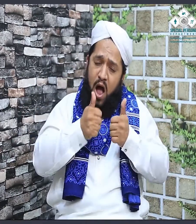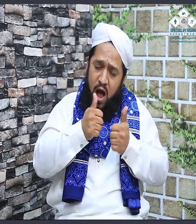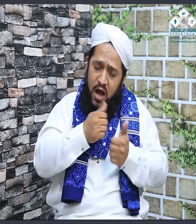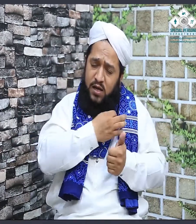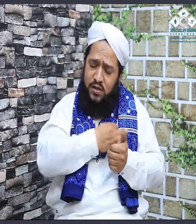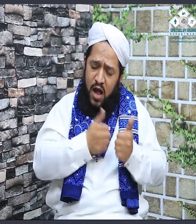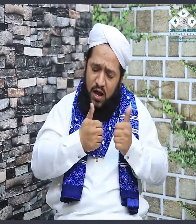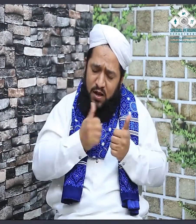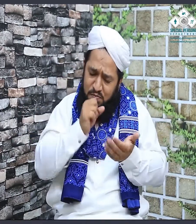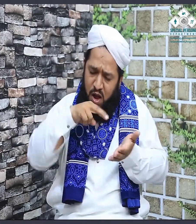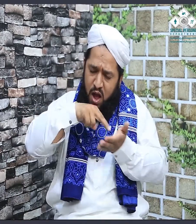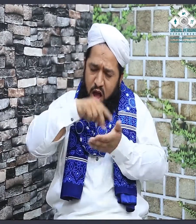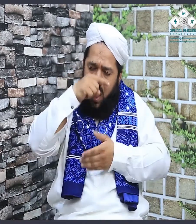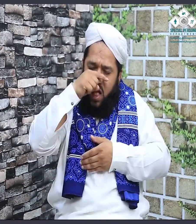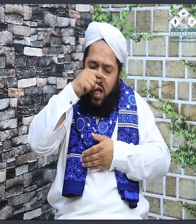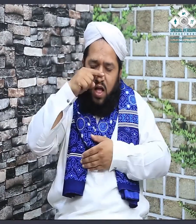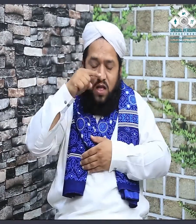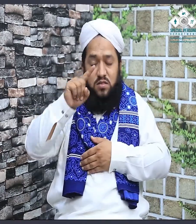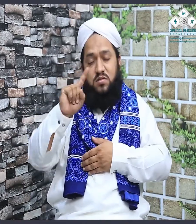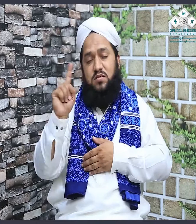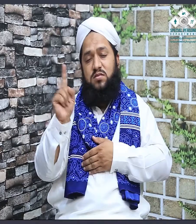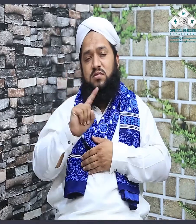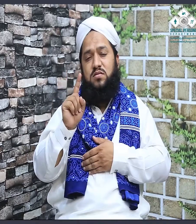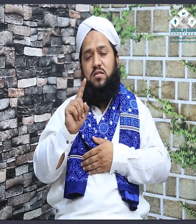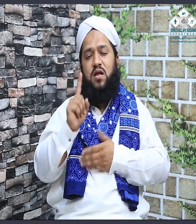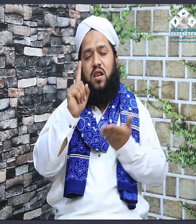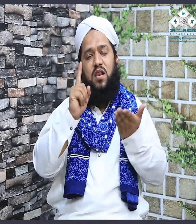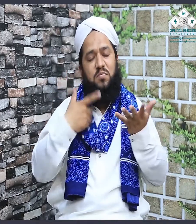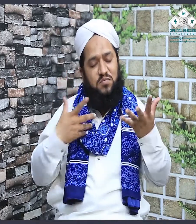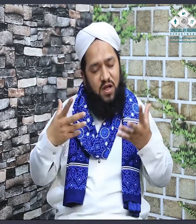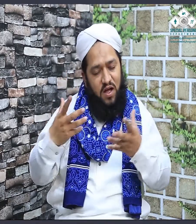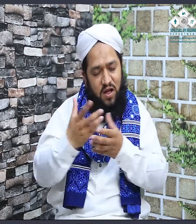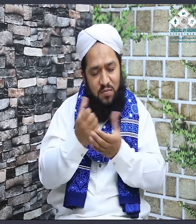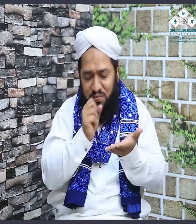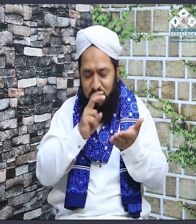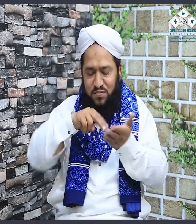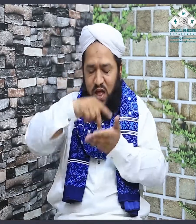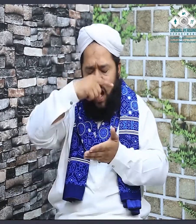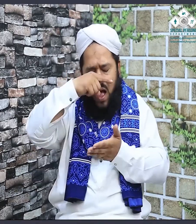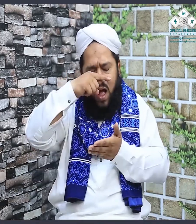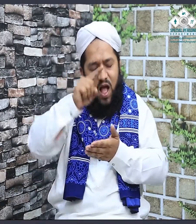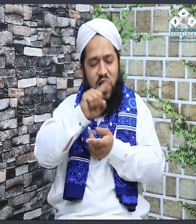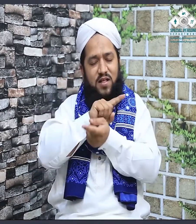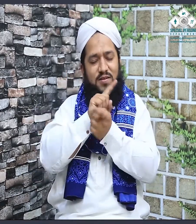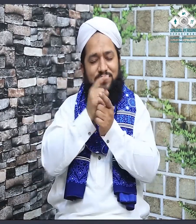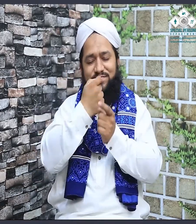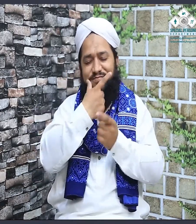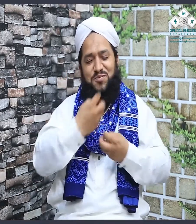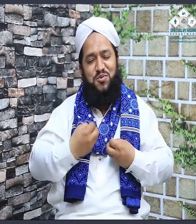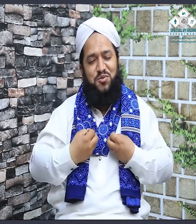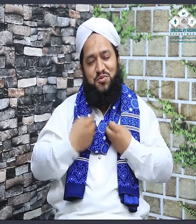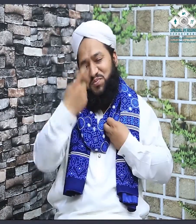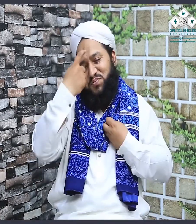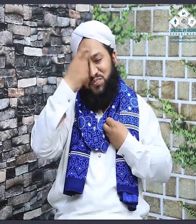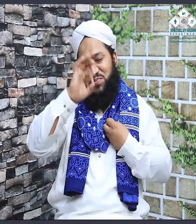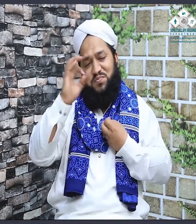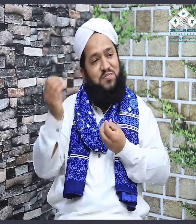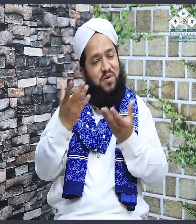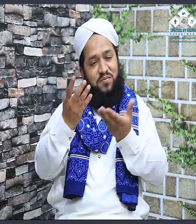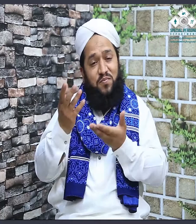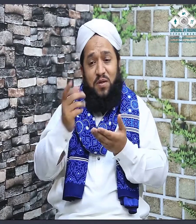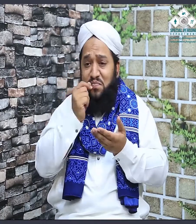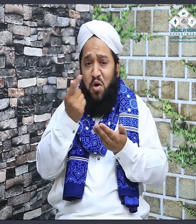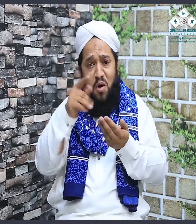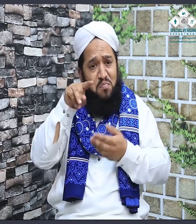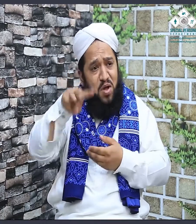قیامت کے دن شرمندگی نہ اٹھانی پڑے. اللہ روز قیامت بھی مجھے اور آپ کو شرمندگی سے بچائے, اور وہ خوش نصیب جو